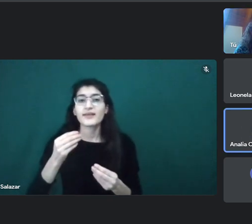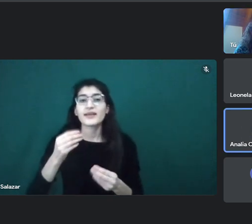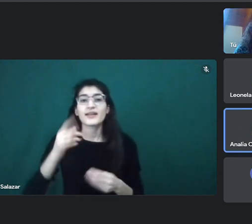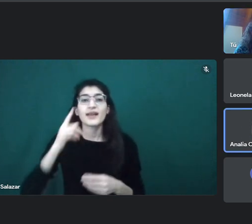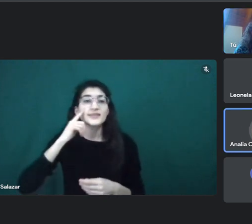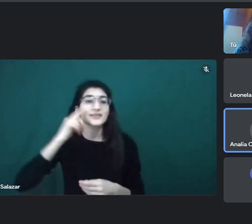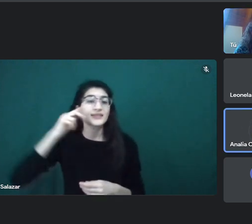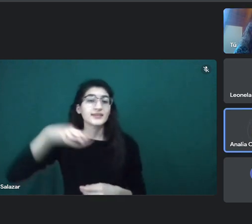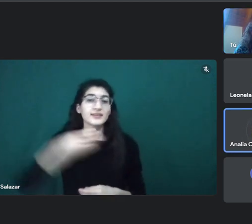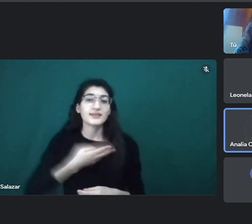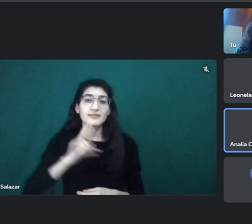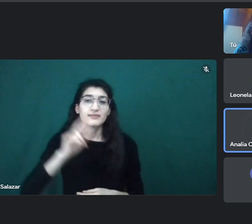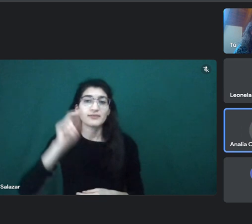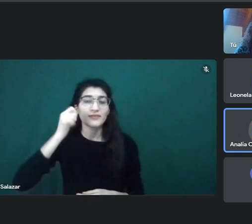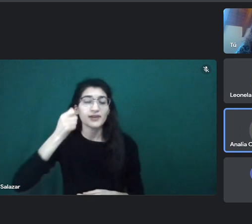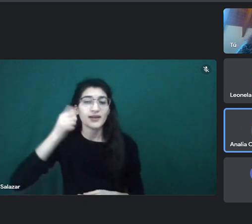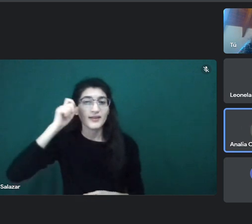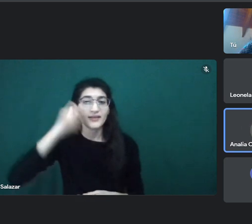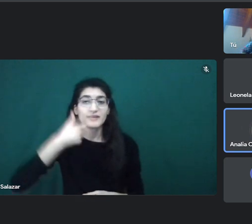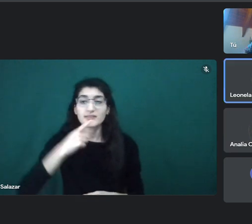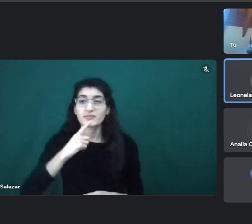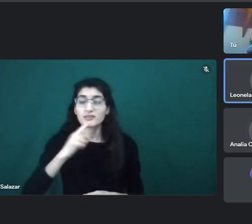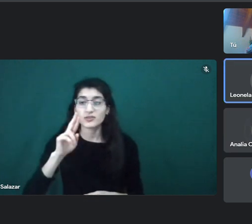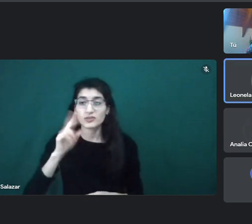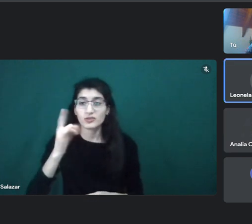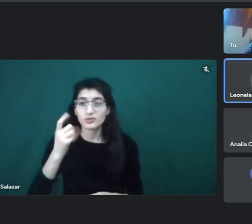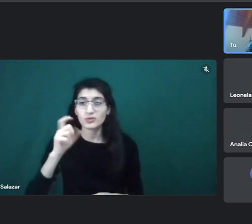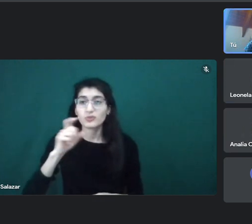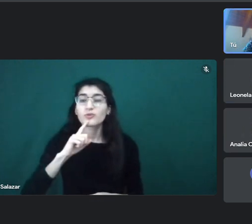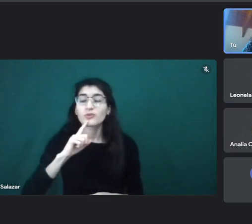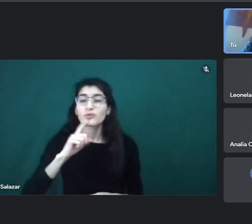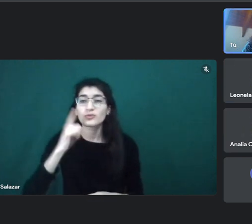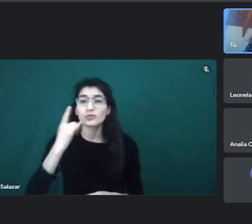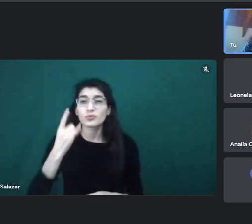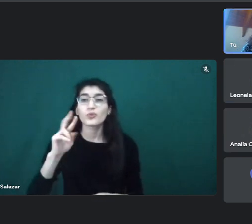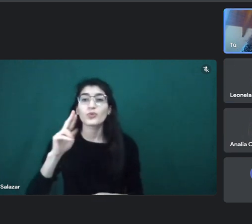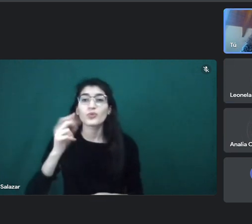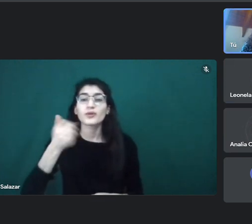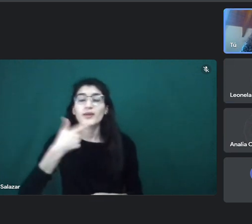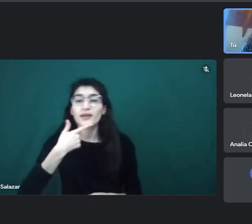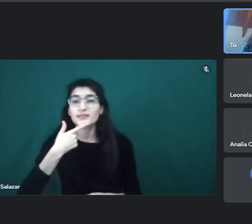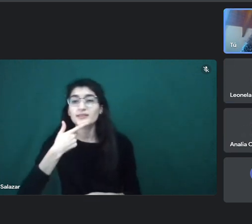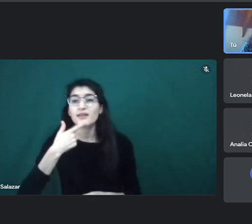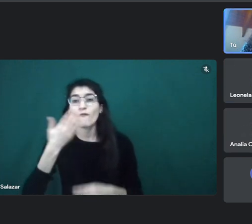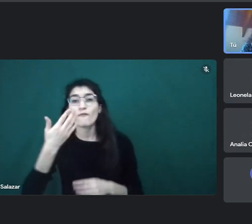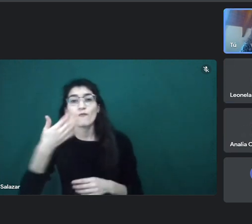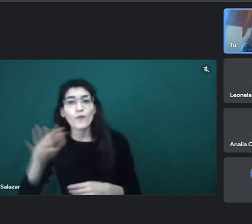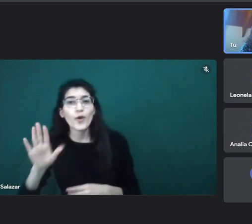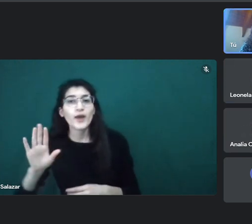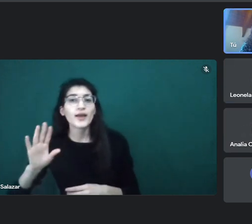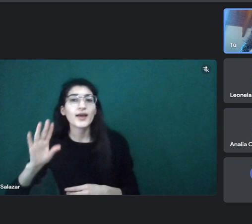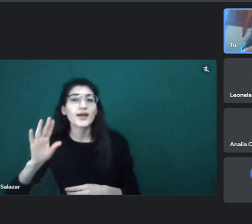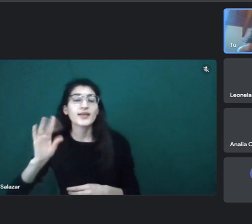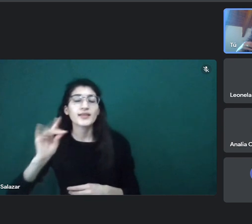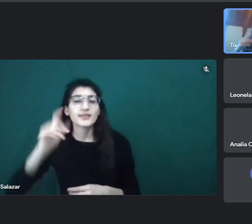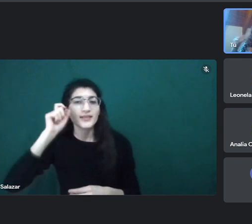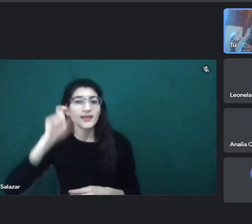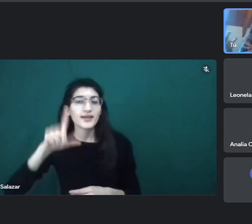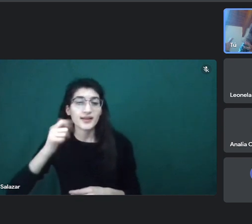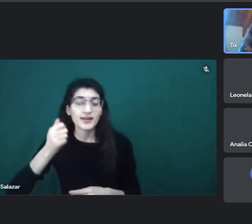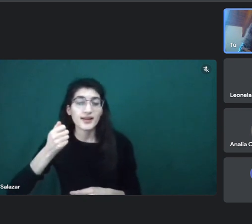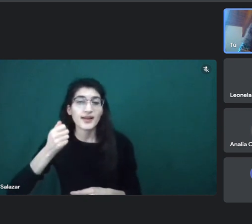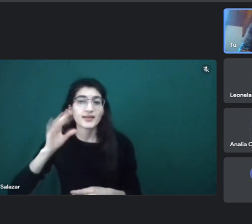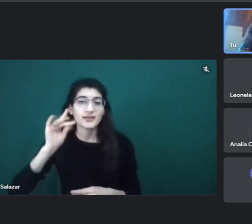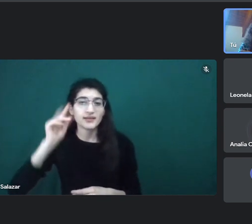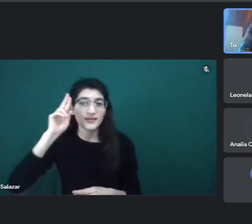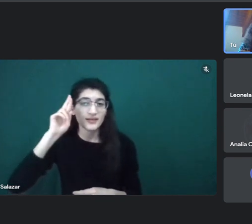núcleo. Pero ustedes, si yo no se lo estoy pidiendo, ustedes lo tienen que internalizar a eso. O sea, ese paso que hicimos